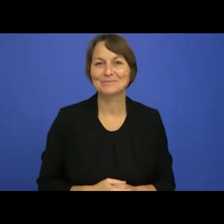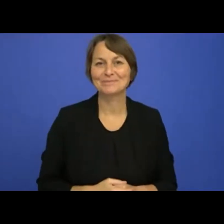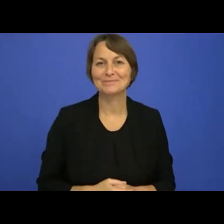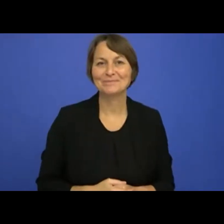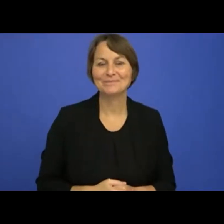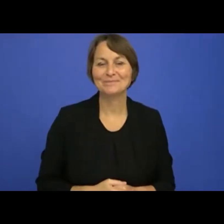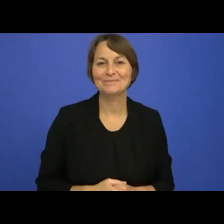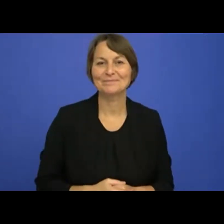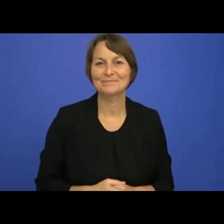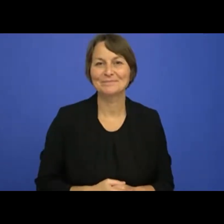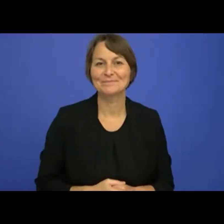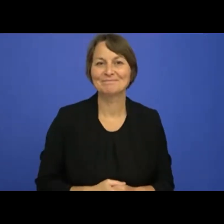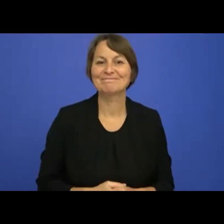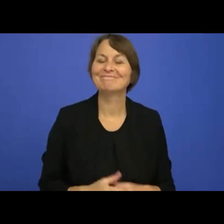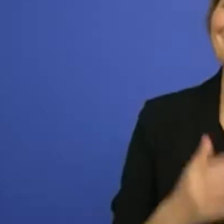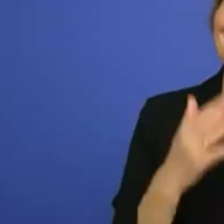Merci.